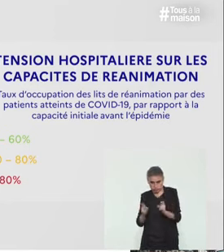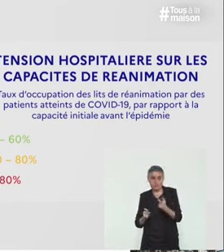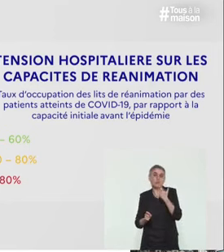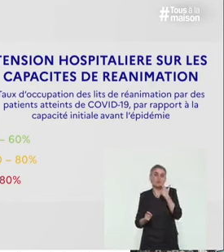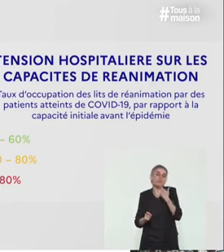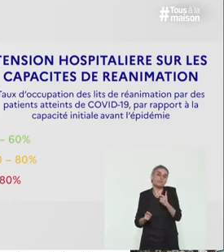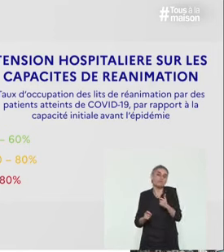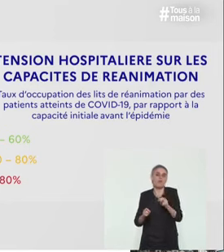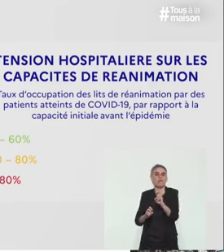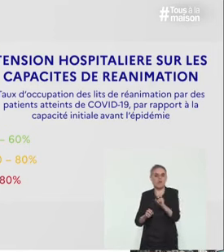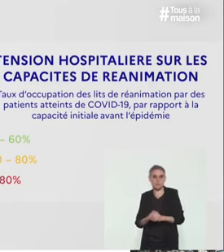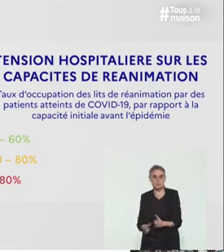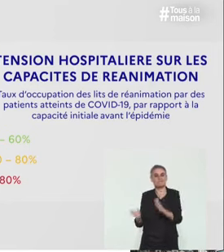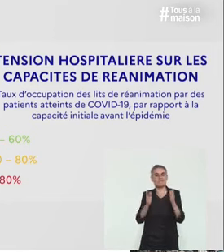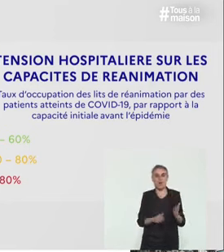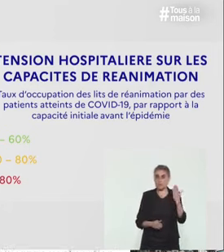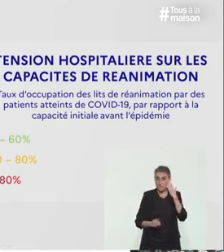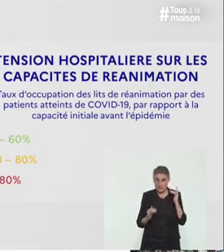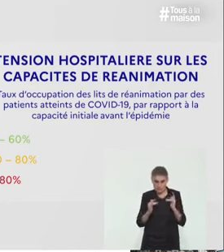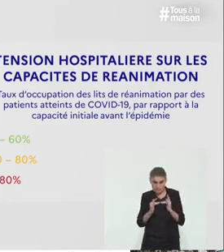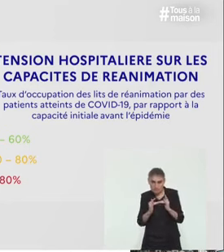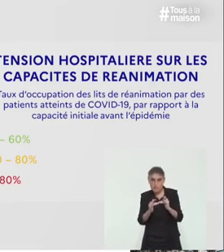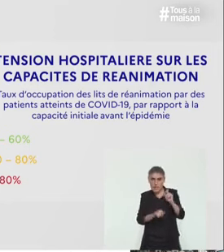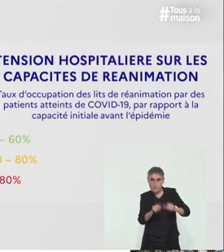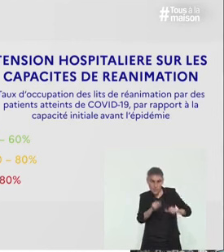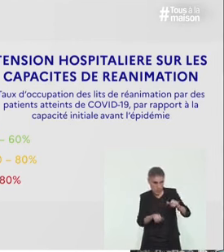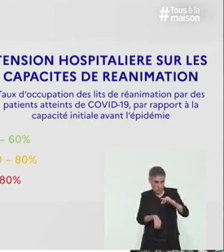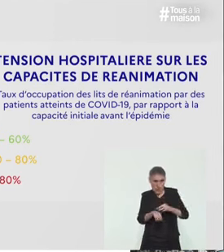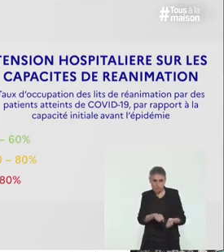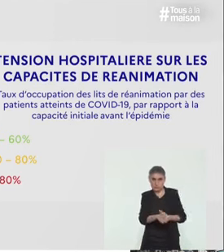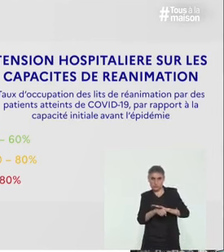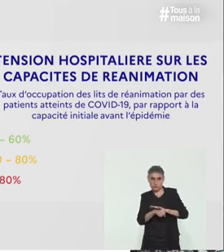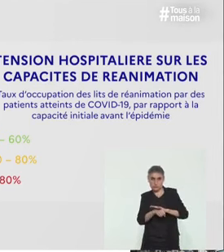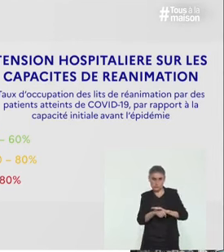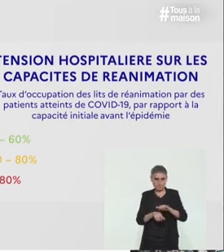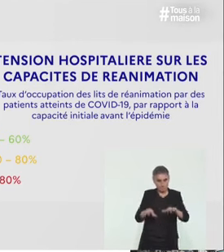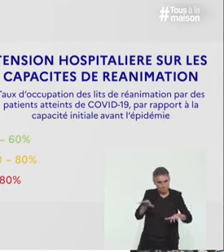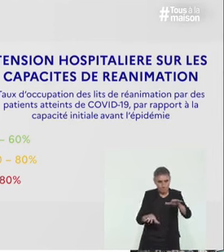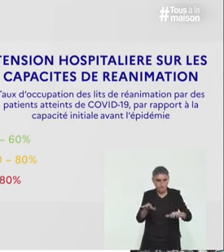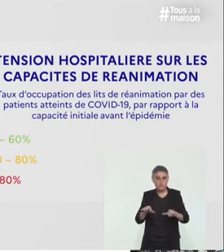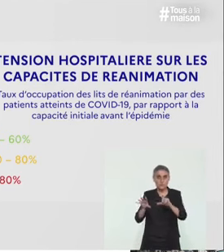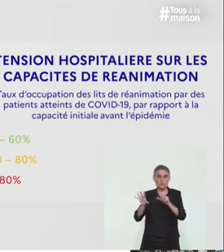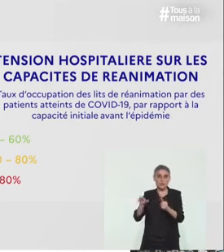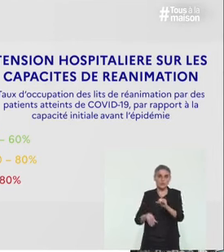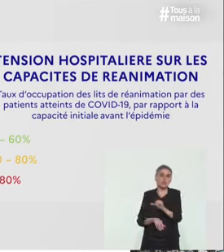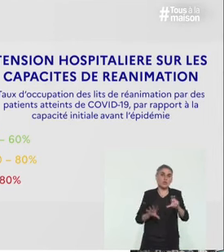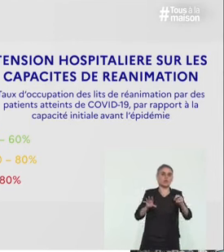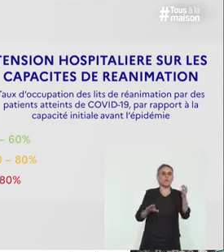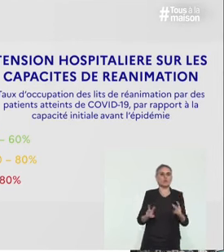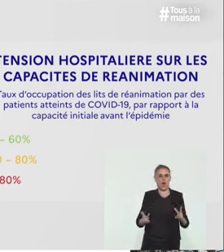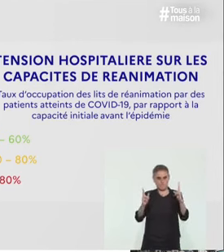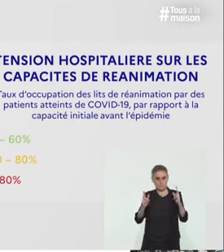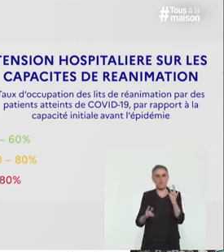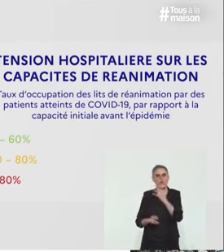vert. Si le niveau d'occupation des lits de réanimation par des patients atteints de Covid-19 est entre 60 et 80%, nous affichons